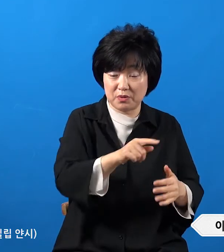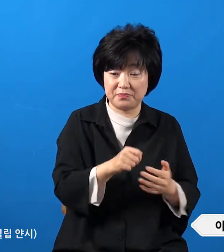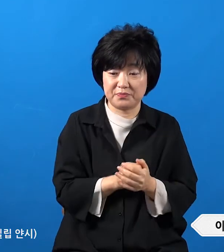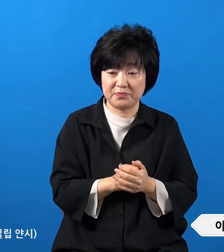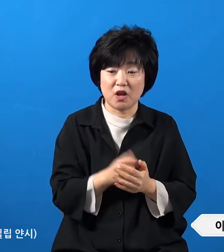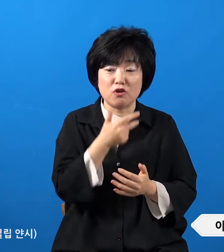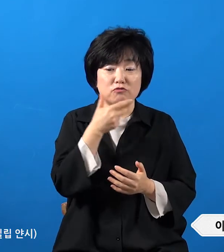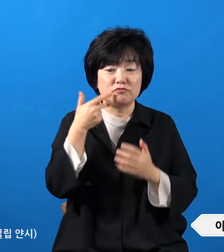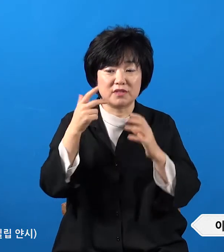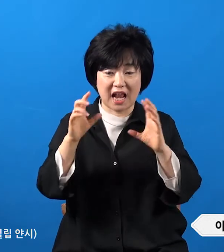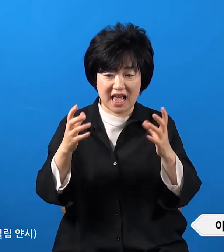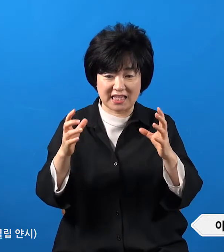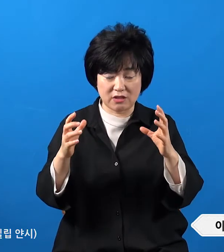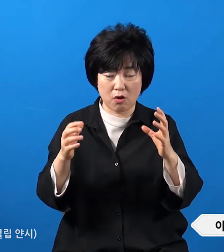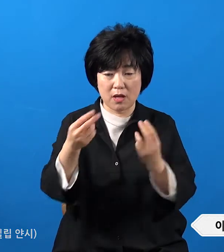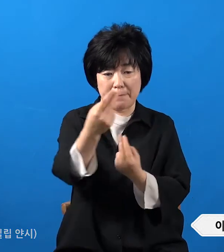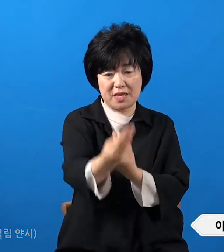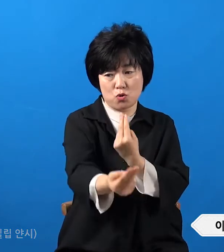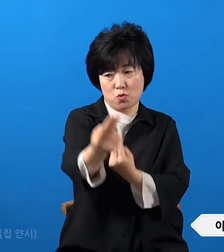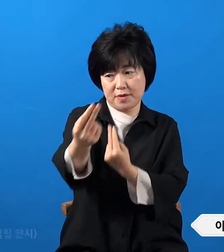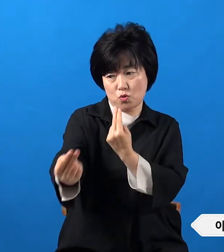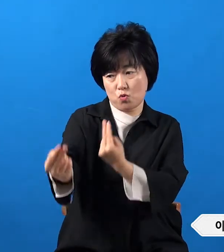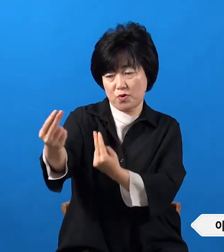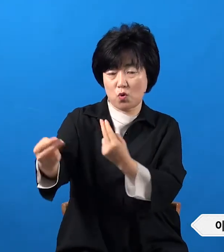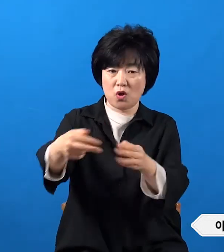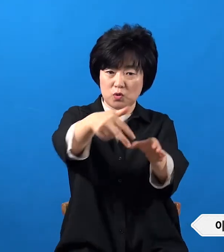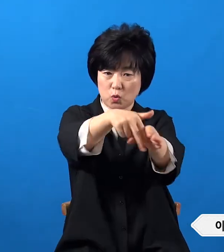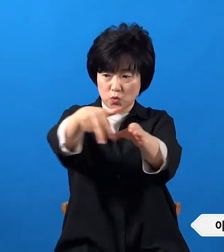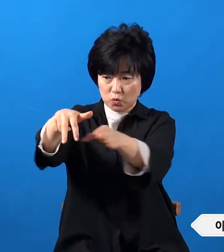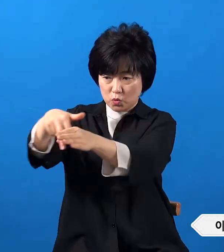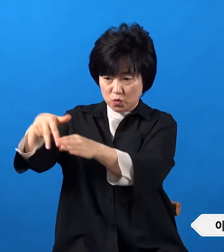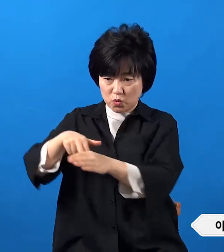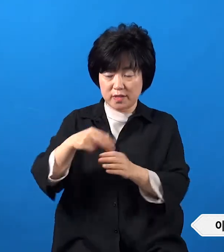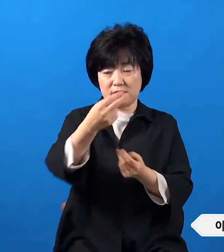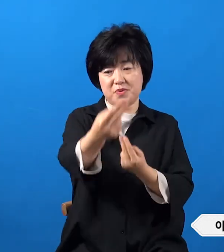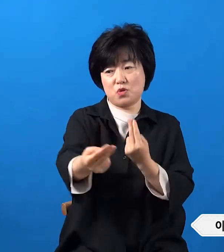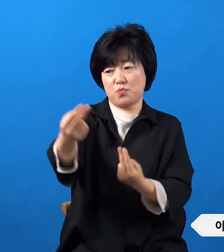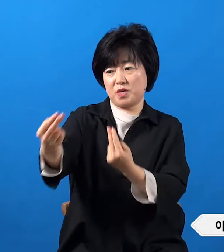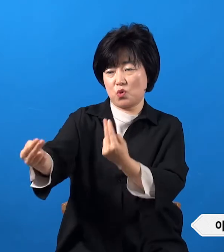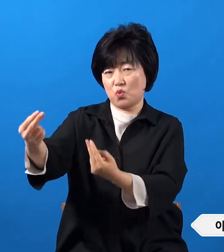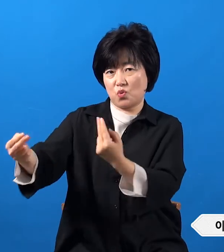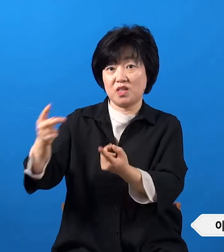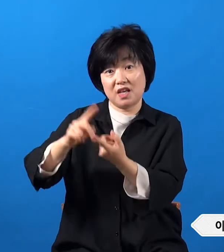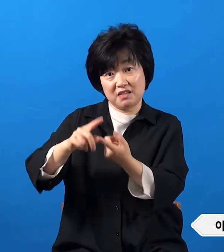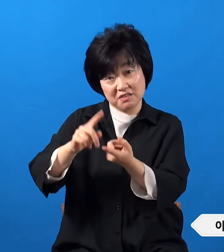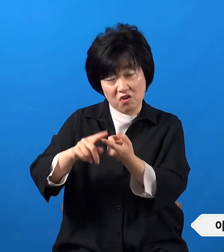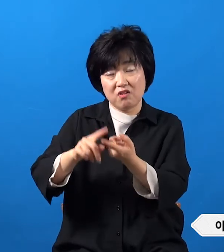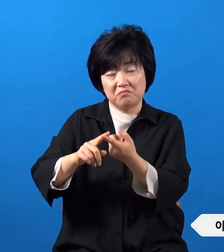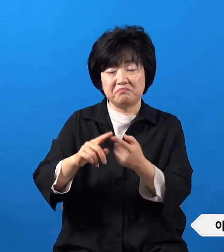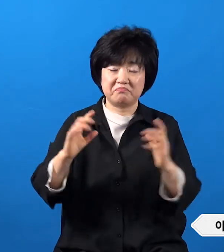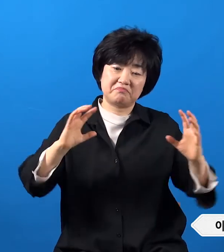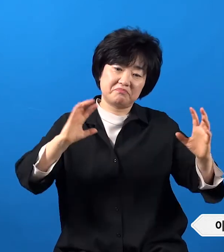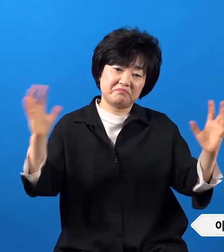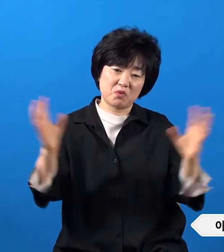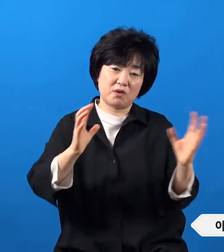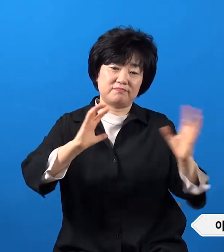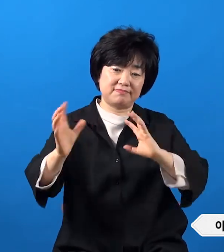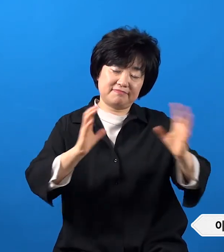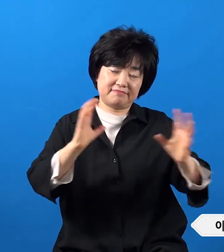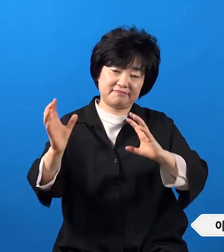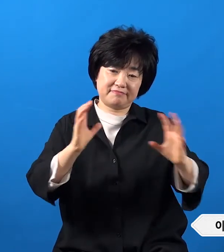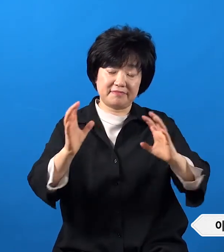비교 종교 학회가 열린 적이 있었다고 합니다. 그때 어떤 학자가 기독교의 독특성으로